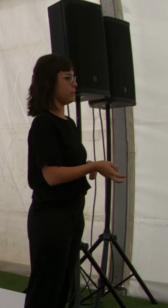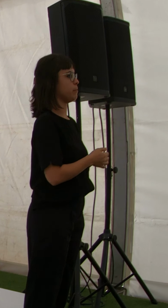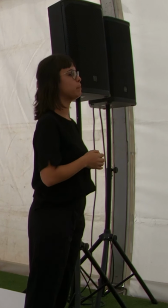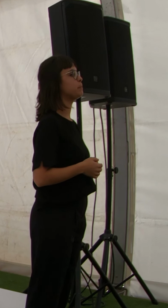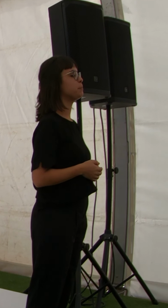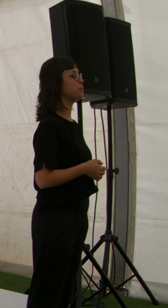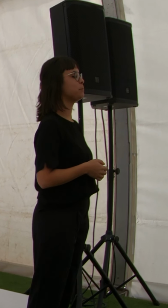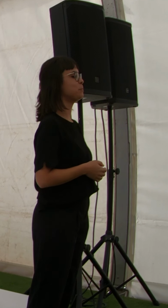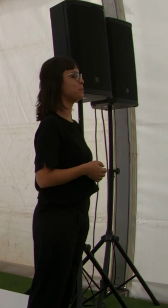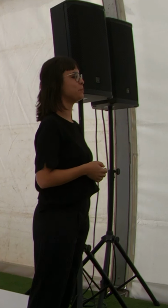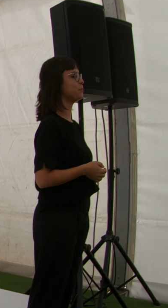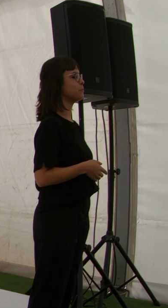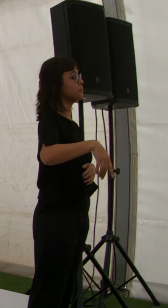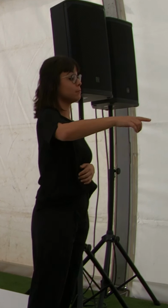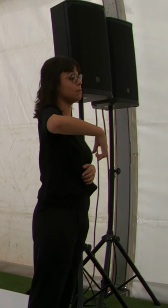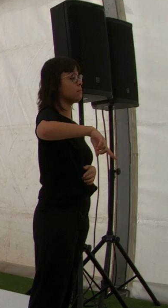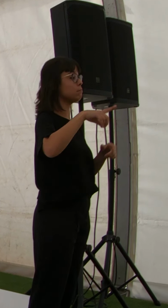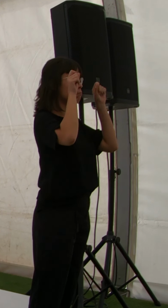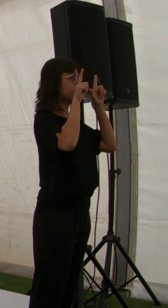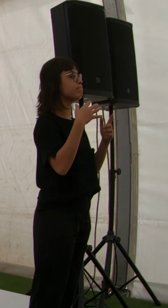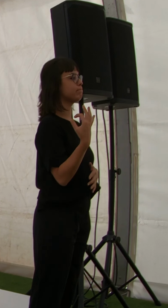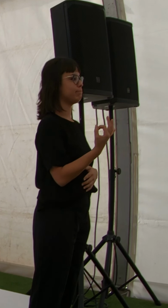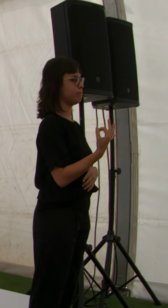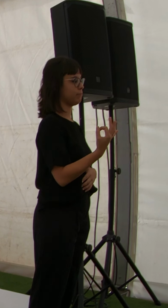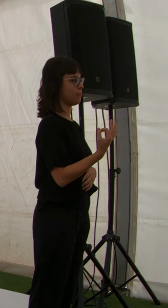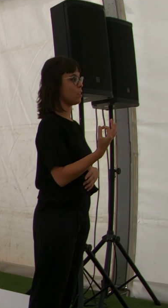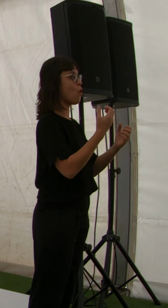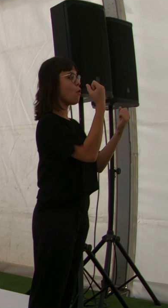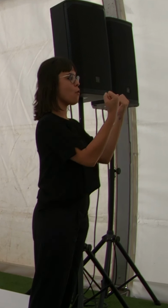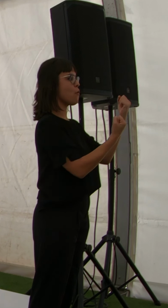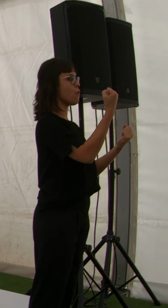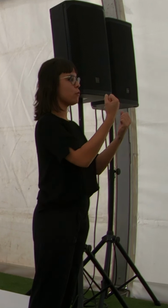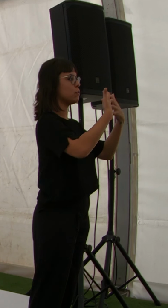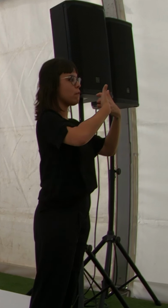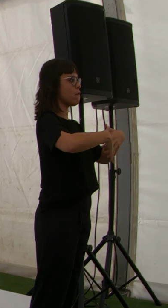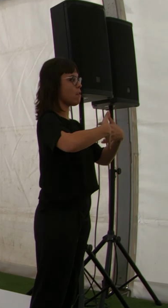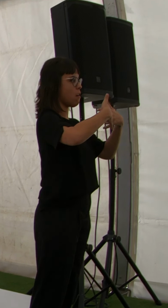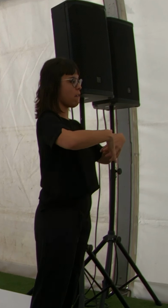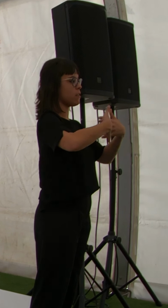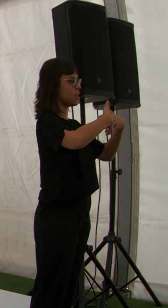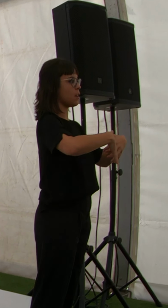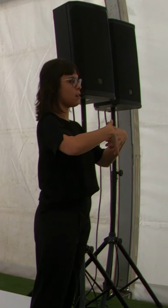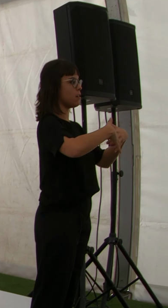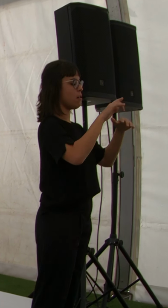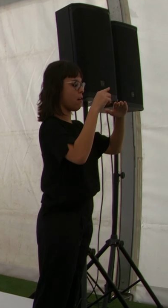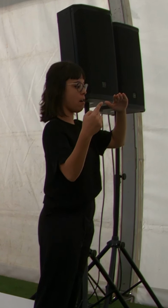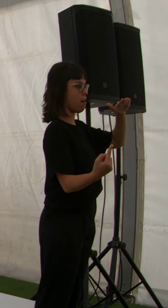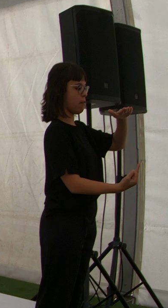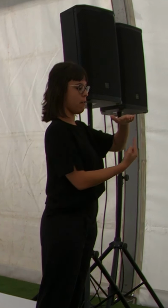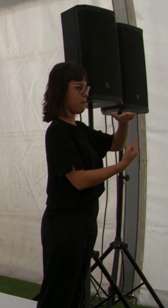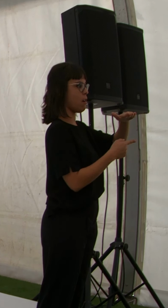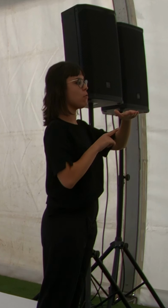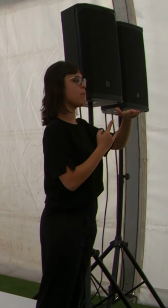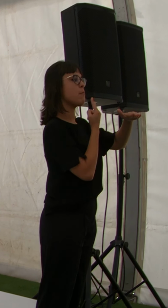dado cuenta los fabricantes? Se han dado cuenta de que cuando tú fabricas un coche y reservas un espacio en la parte inferior para montar la